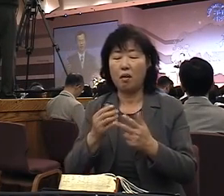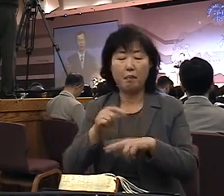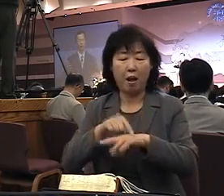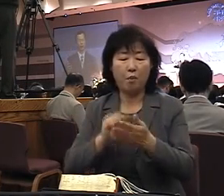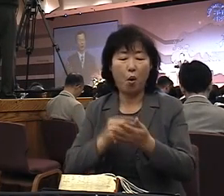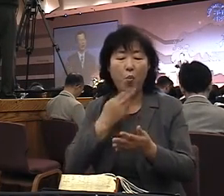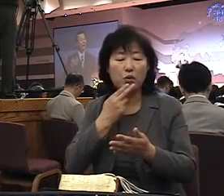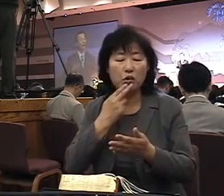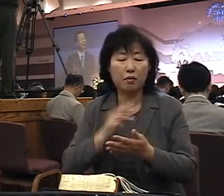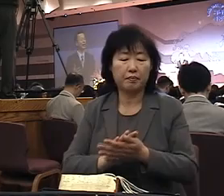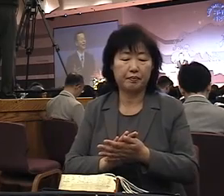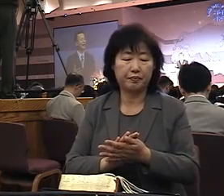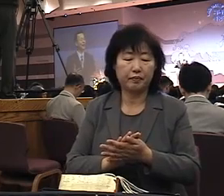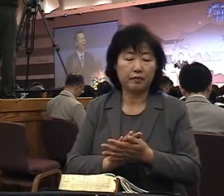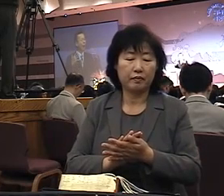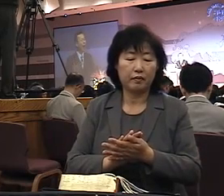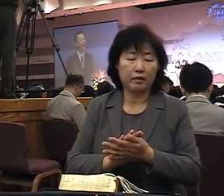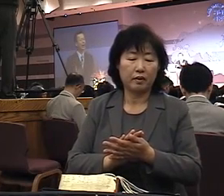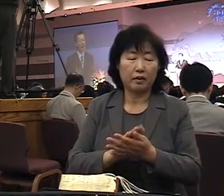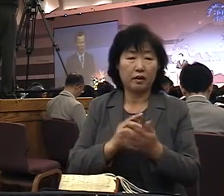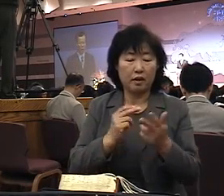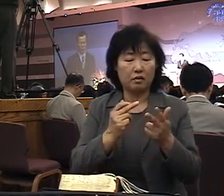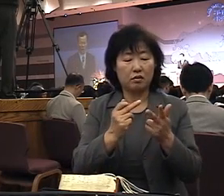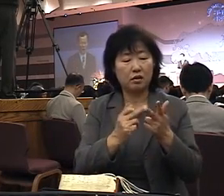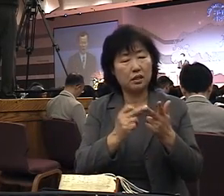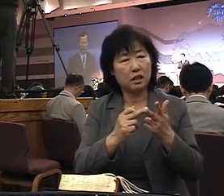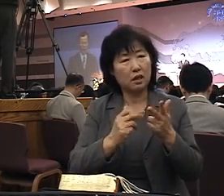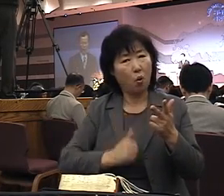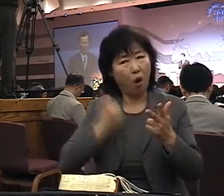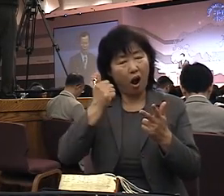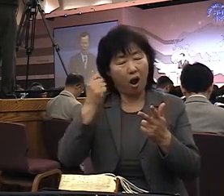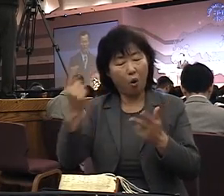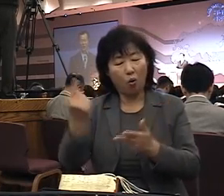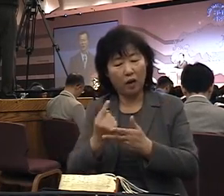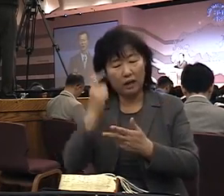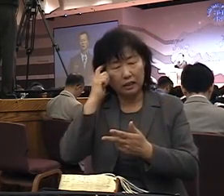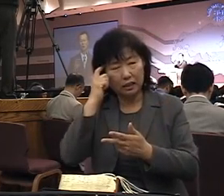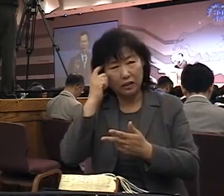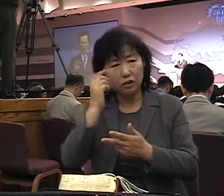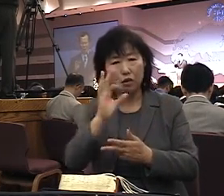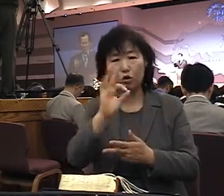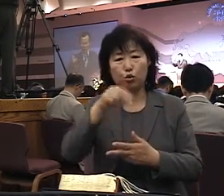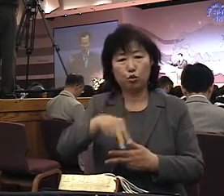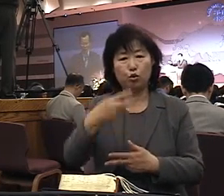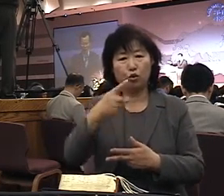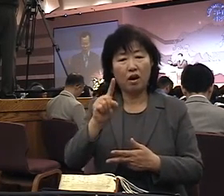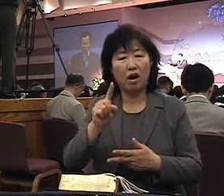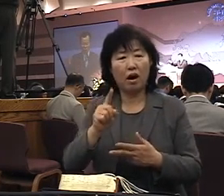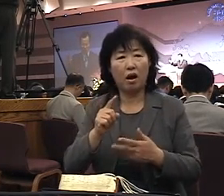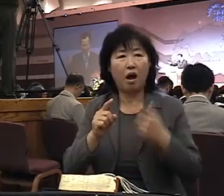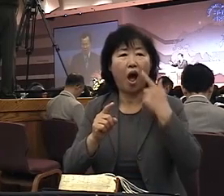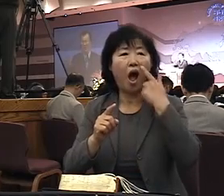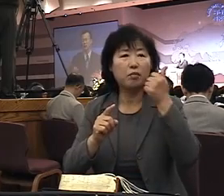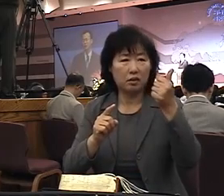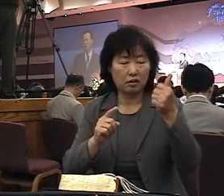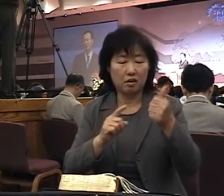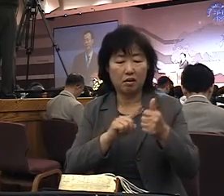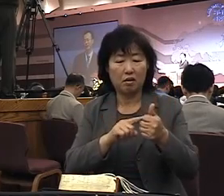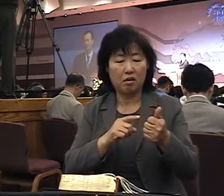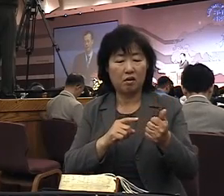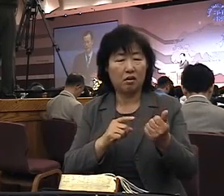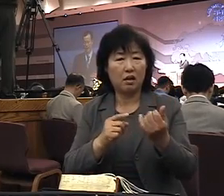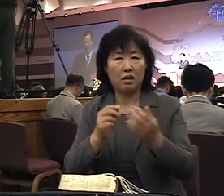첫째, 둘째가 죽게 되고 셋째까지 화가 임할 것으로 생각하고 유다는 여기서 다말을 내어쫓는 것과